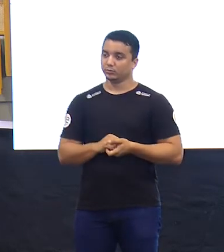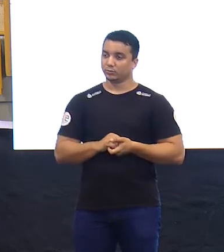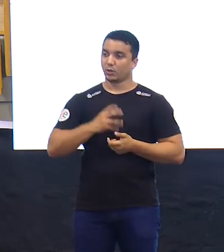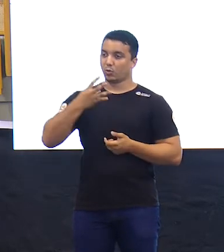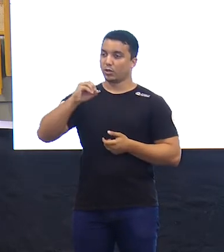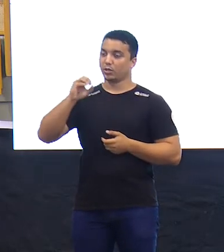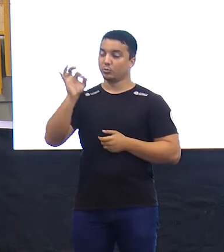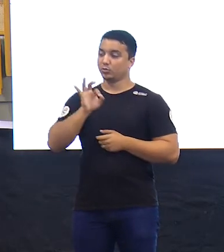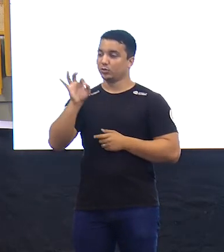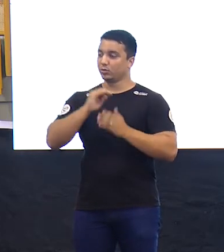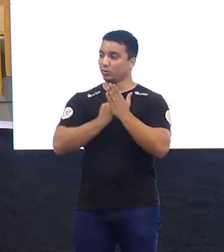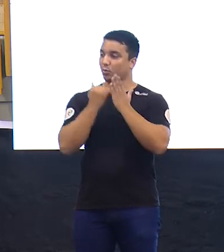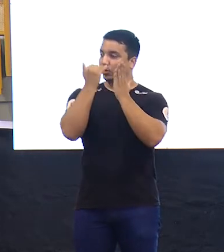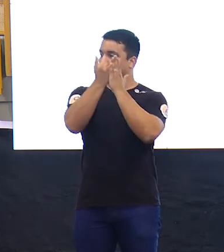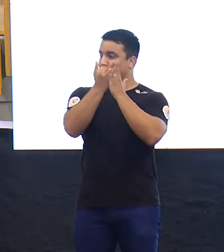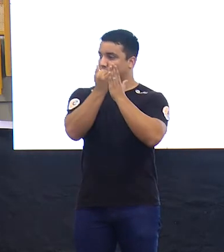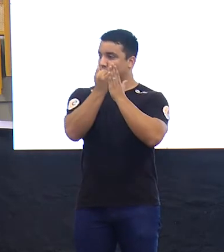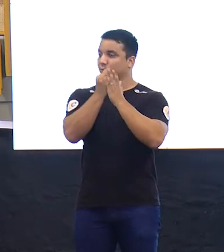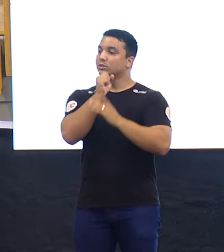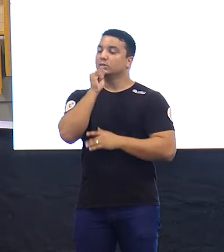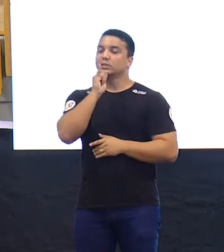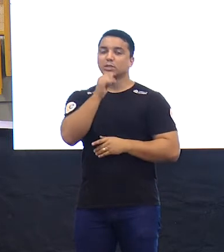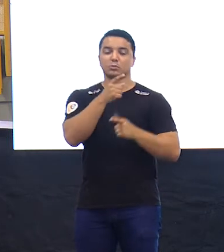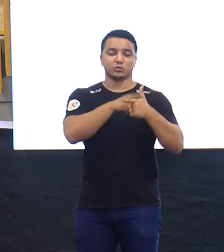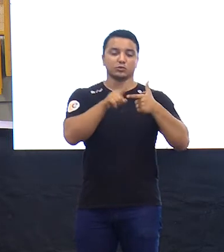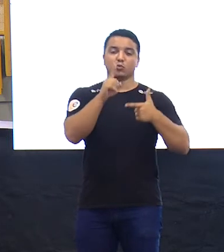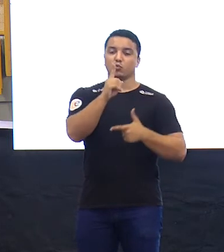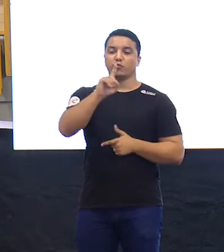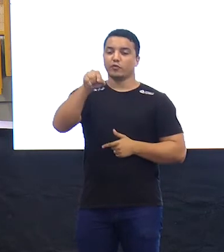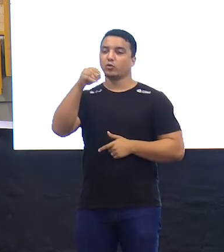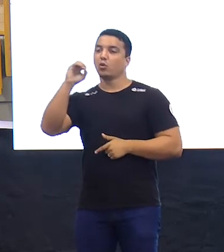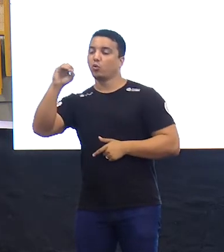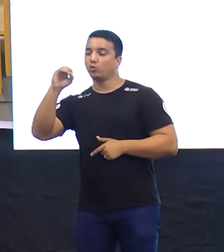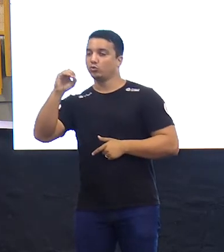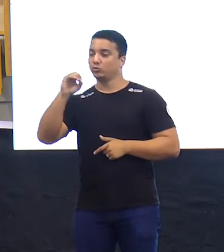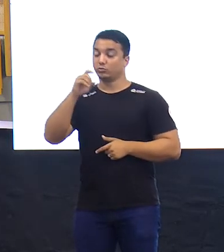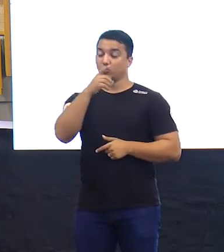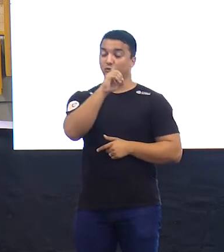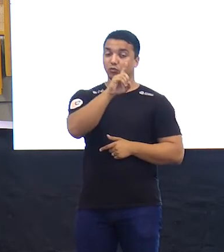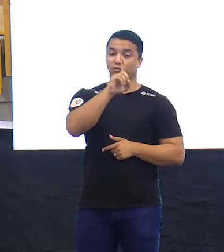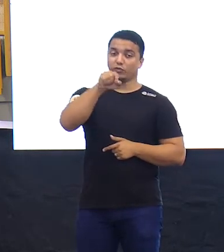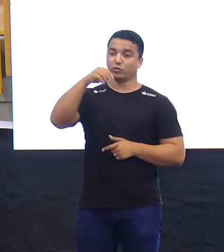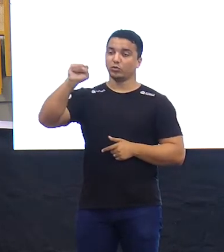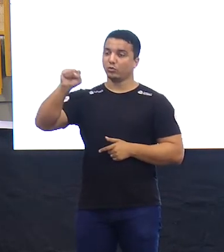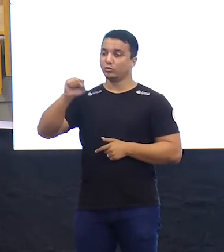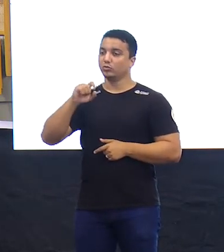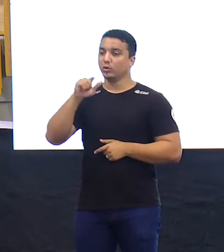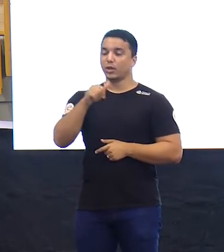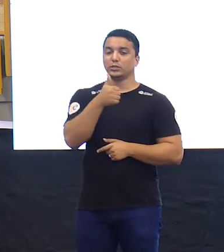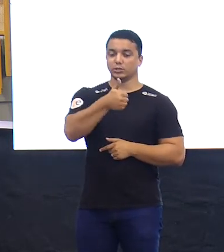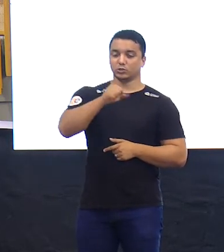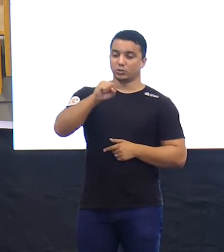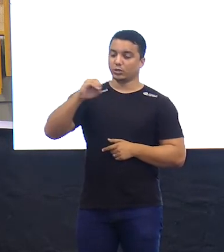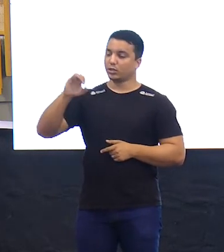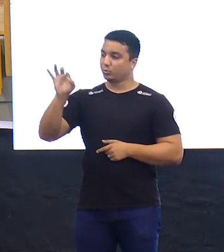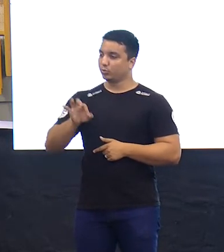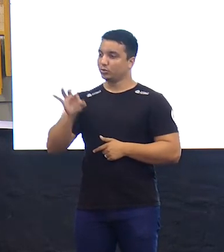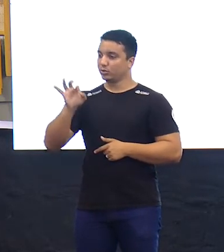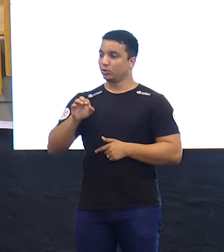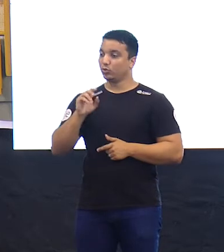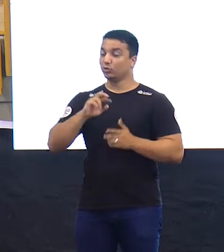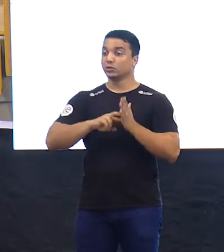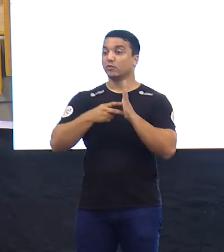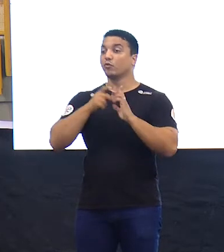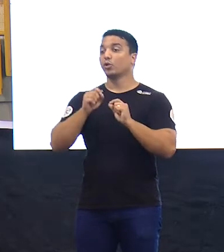40%. Se eu dividir e der 1,8, significa que ele foi para 180% do que ele